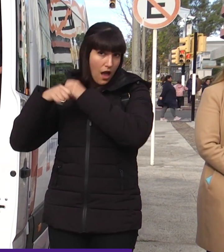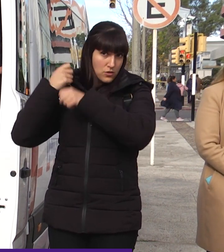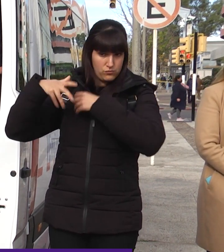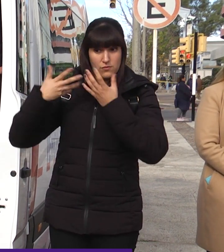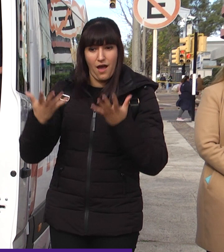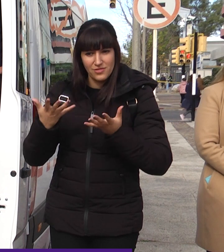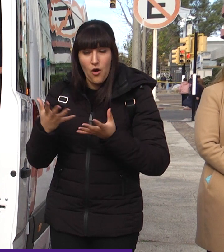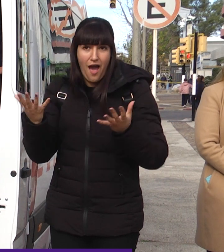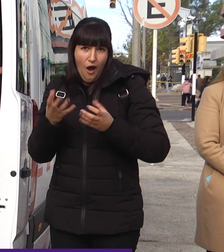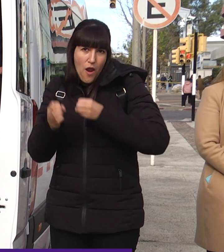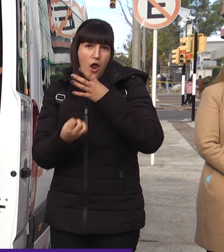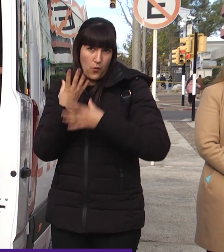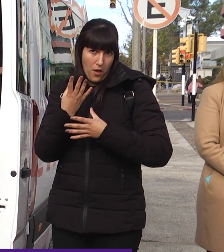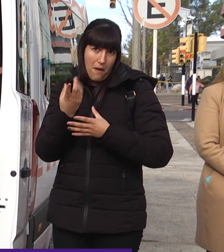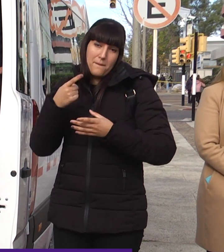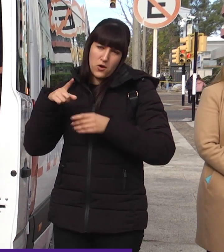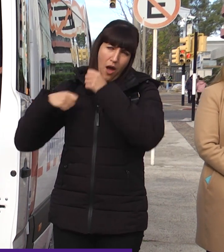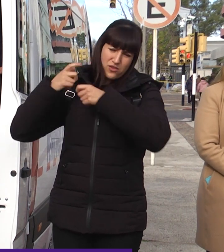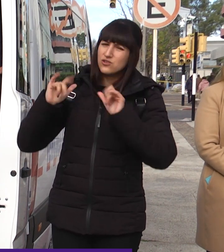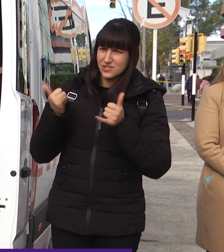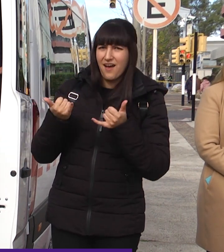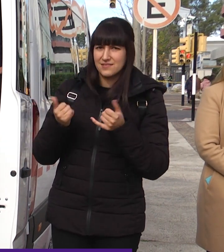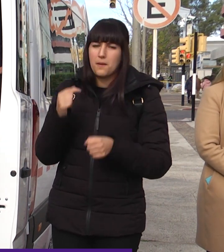ahora se renovó pero es importantísimo